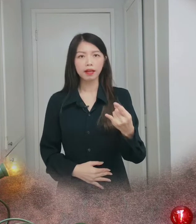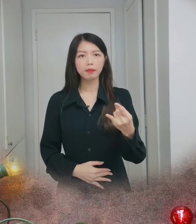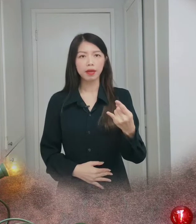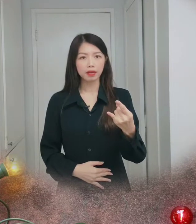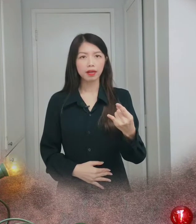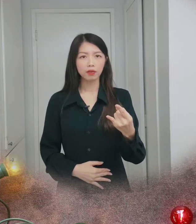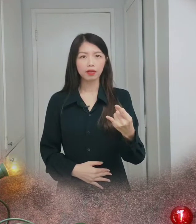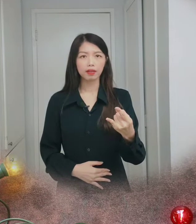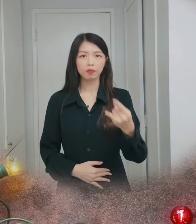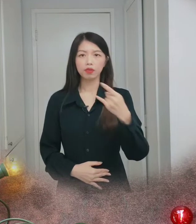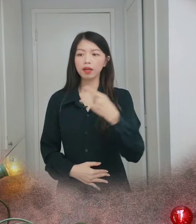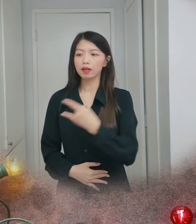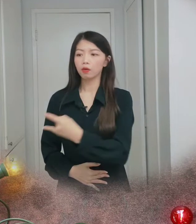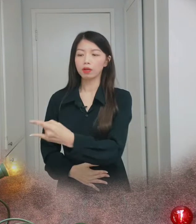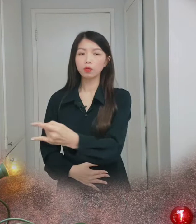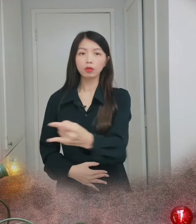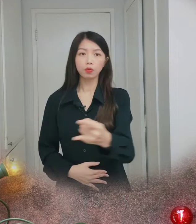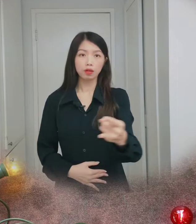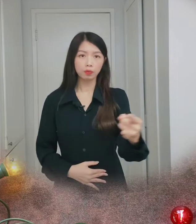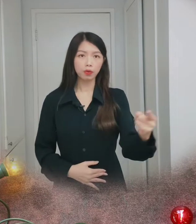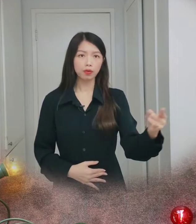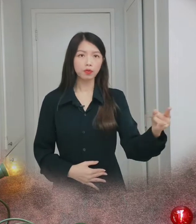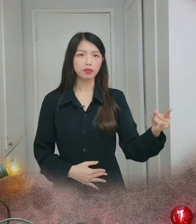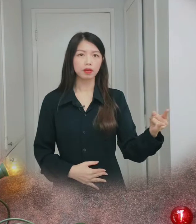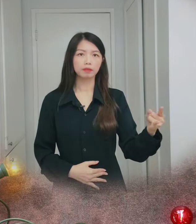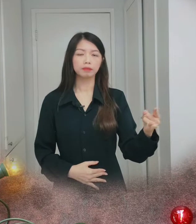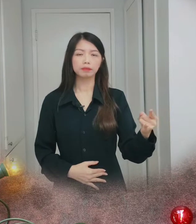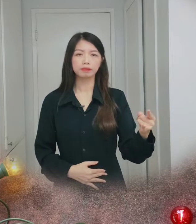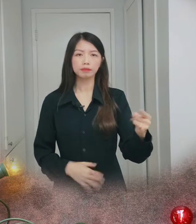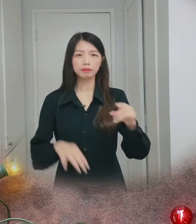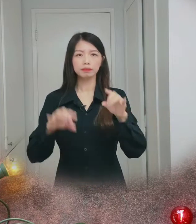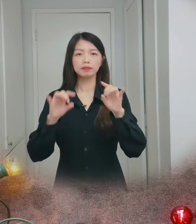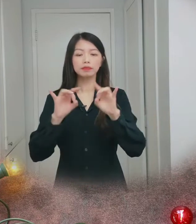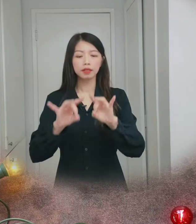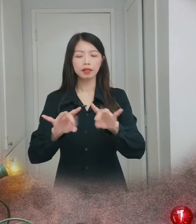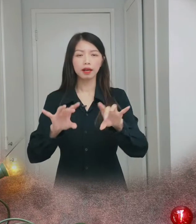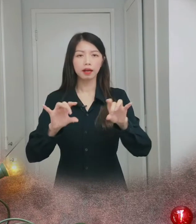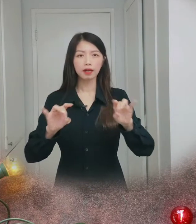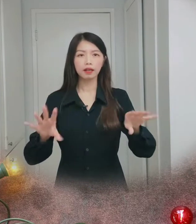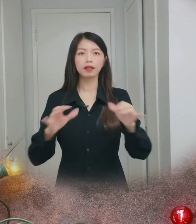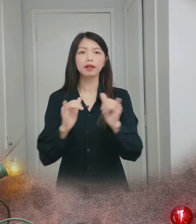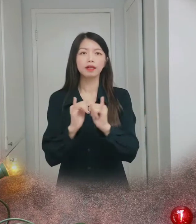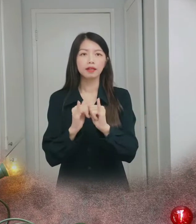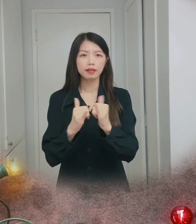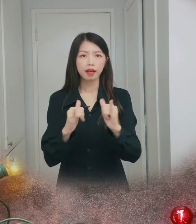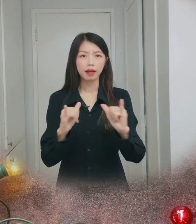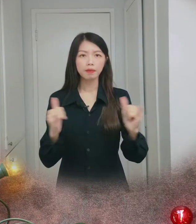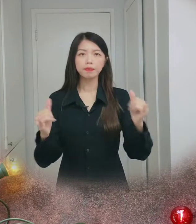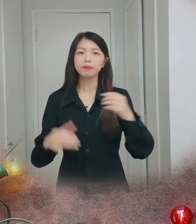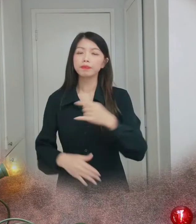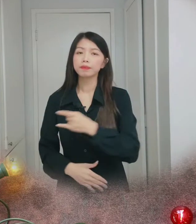각 사람에게라고 했기 때문에 이렇게 손을 돌려서 표현을 해줬어요. 각